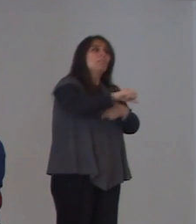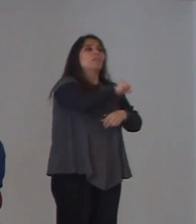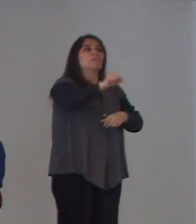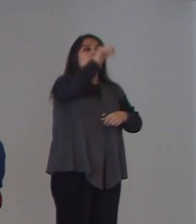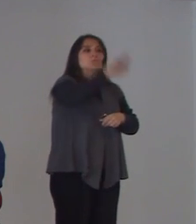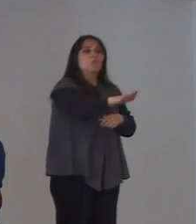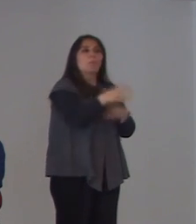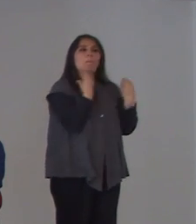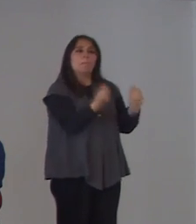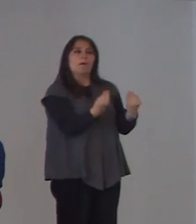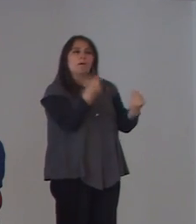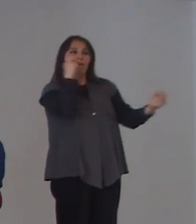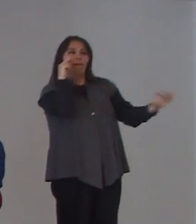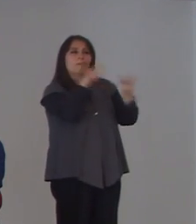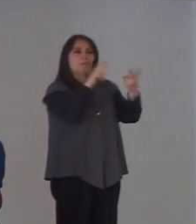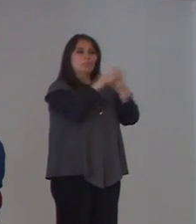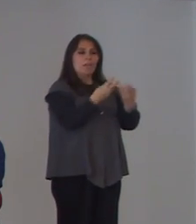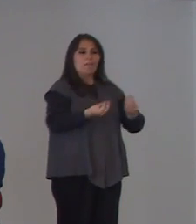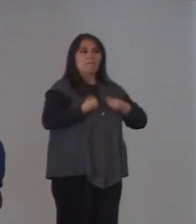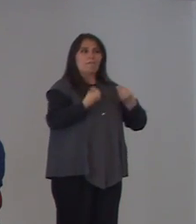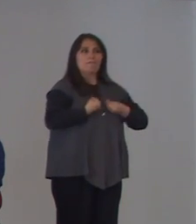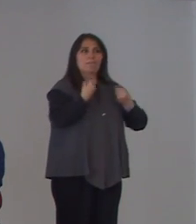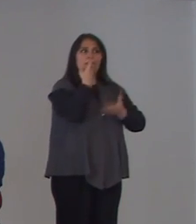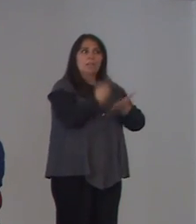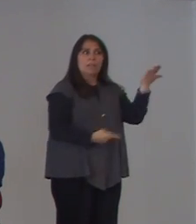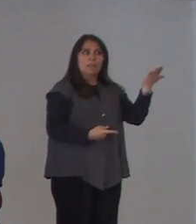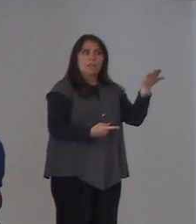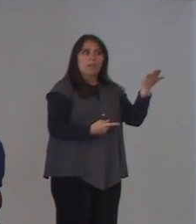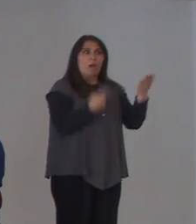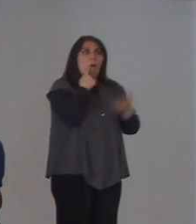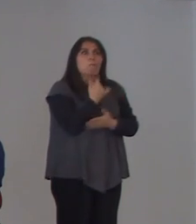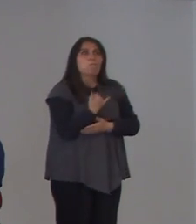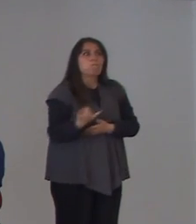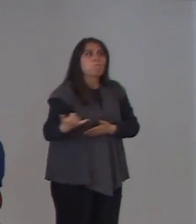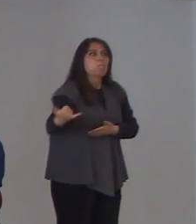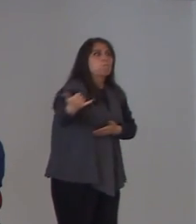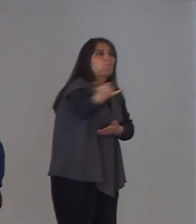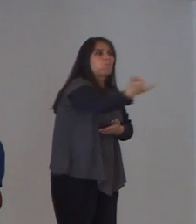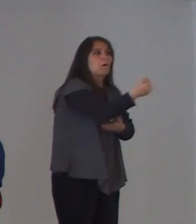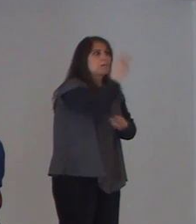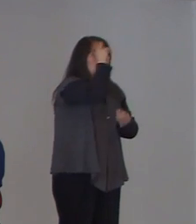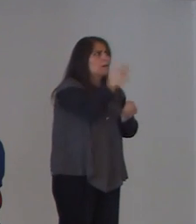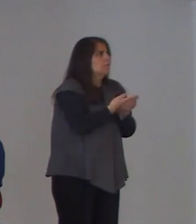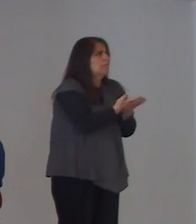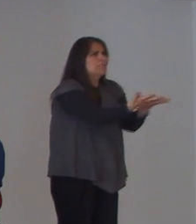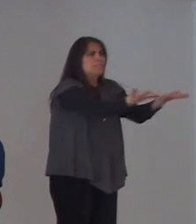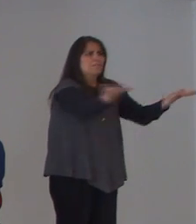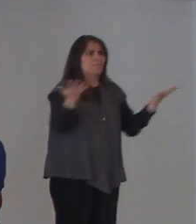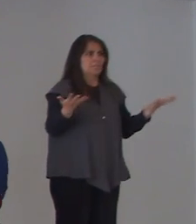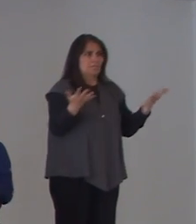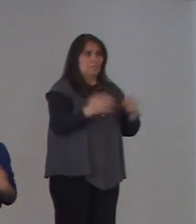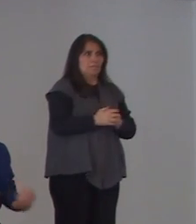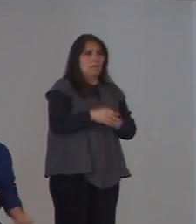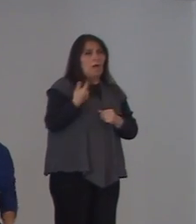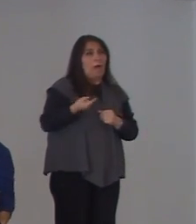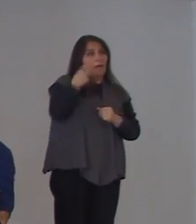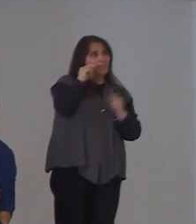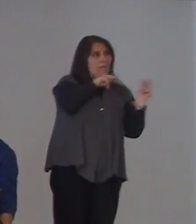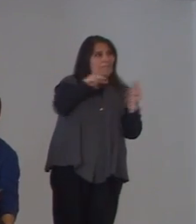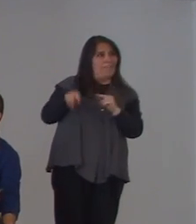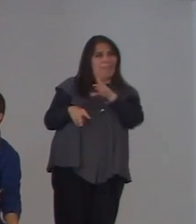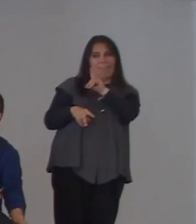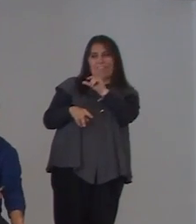vivir el patrimonio de nuestra diversidad. Yo ayer traía a Diego, yo me imaginaba,